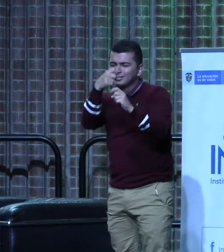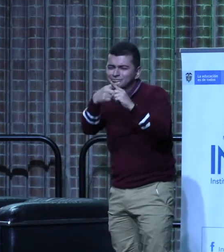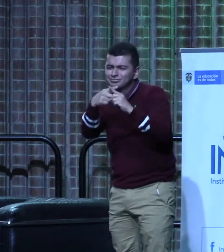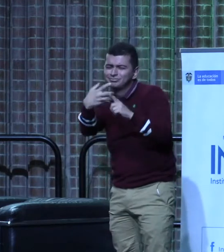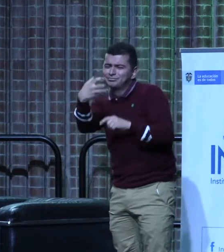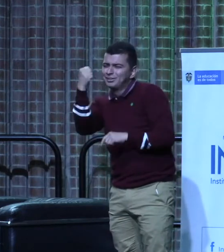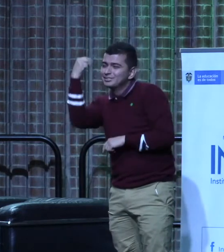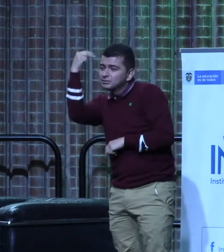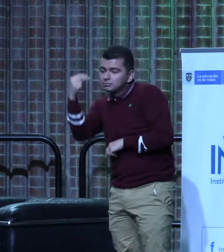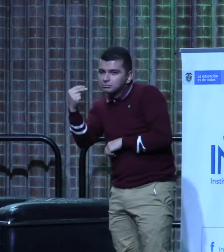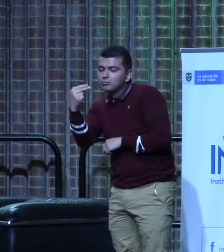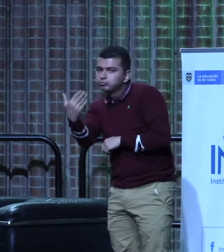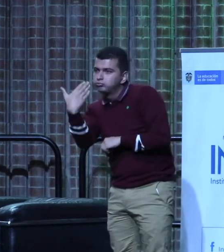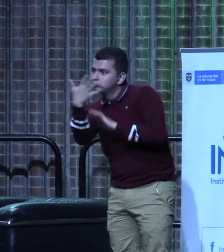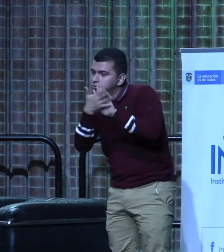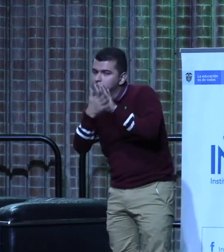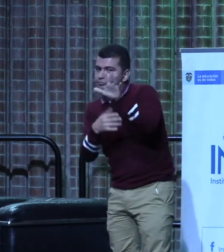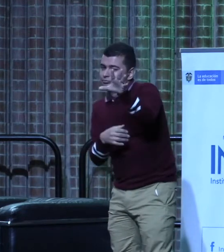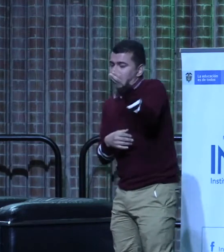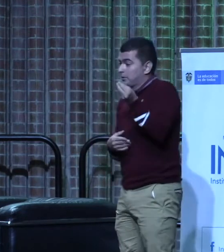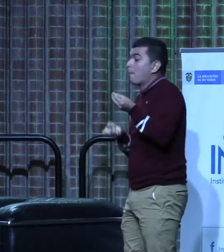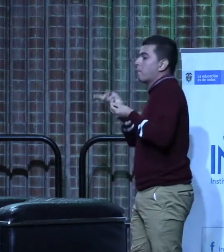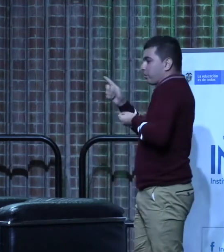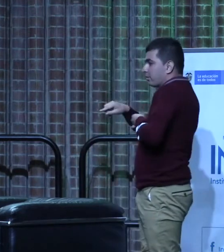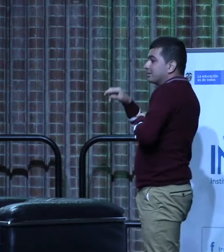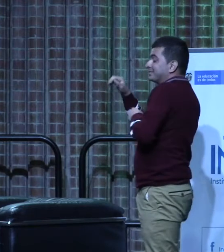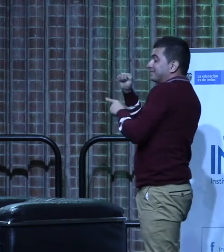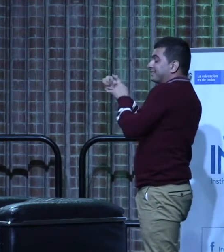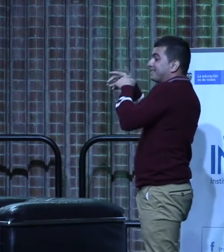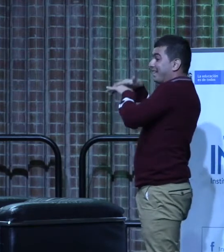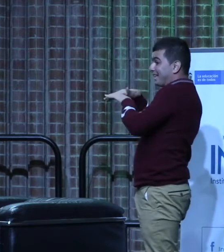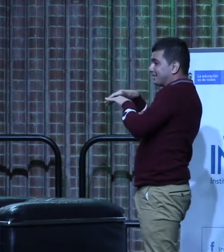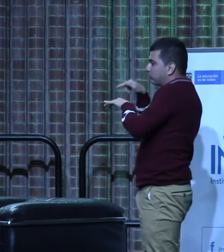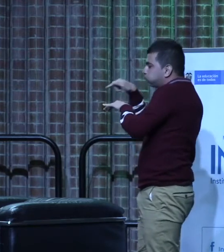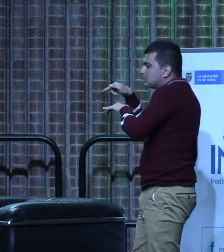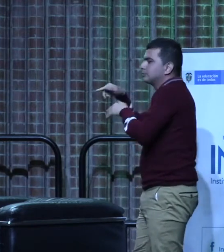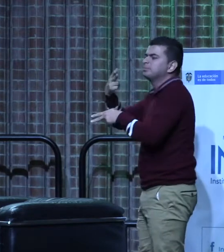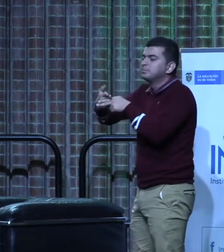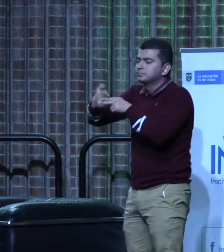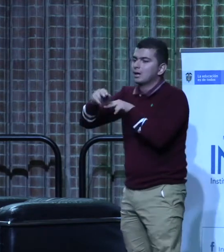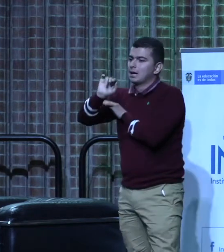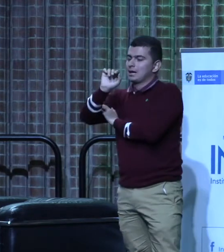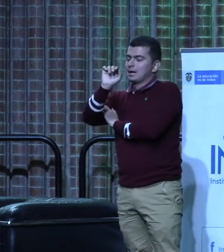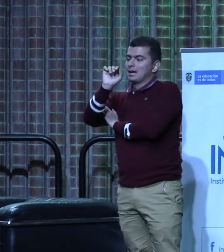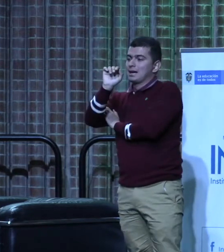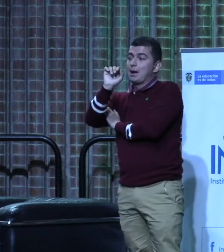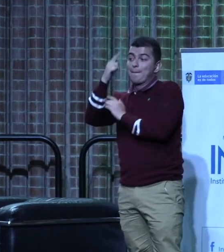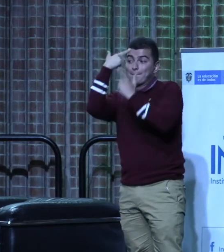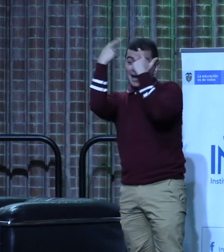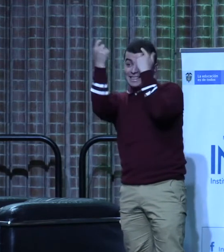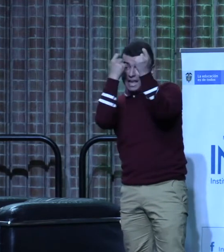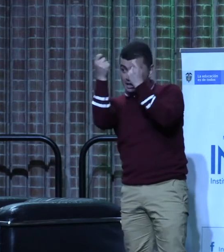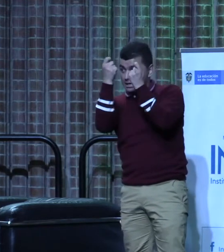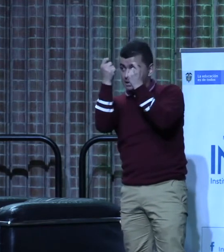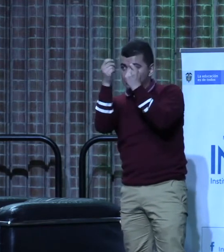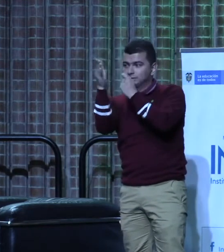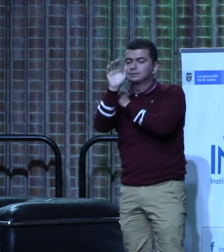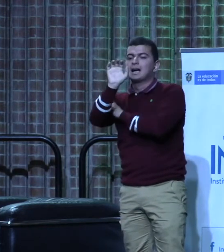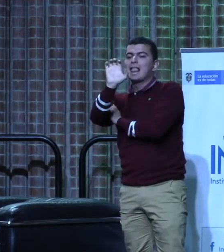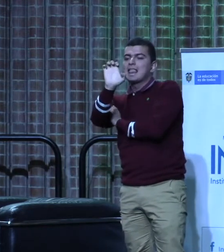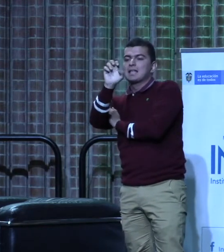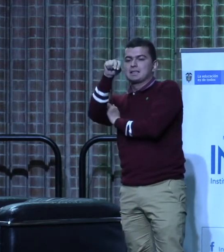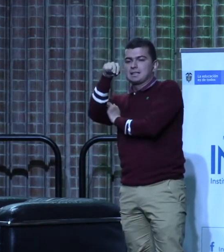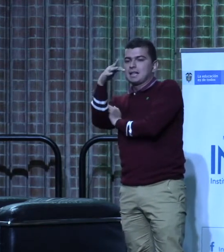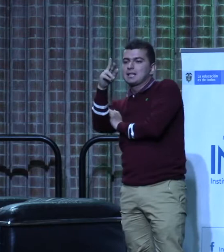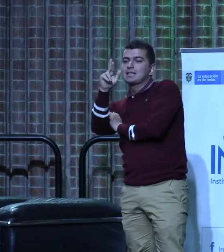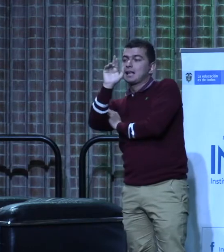bicultural. Entonces, desde el INSOR y desde esta historia y todo esto que se ha recogido, pues ha servido muchísimo para